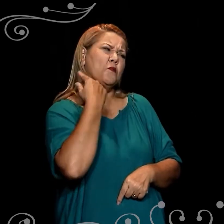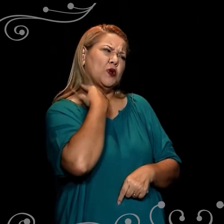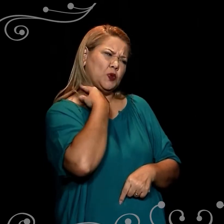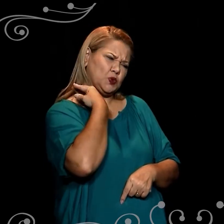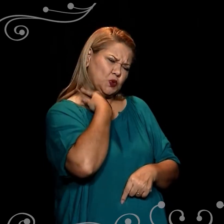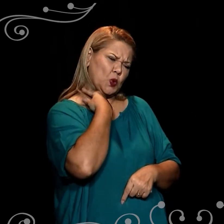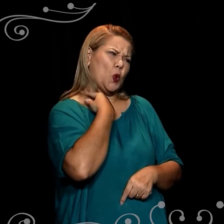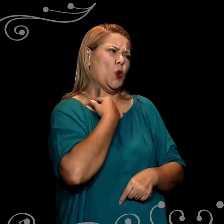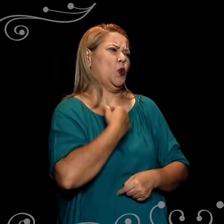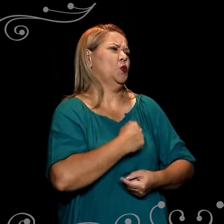má.